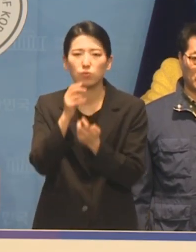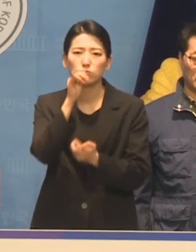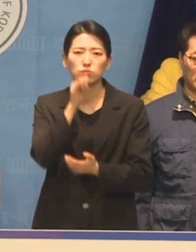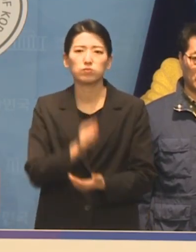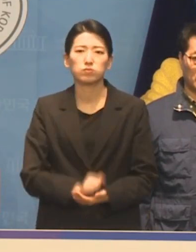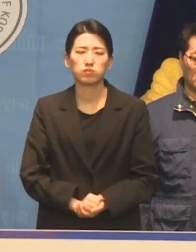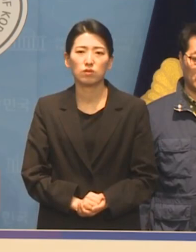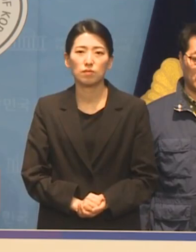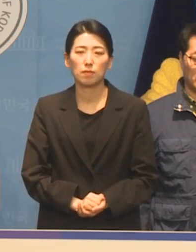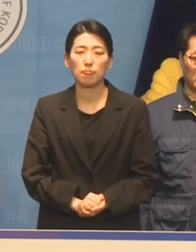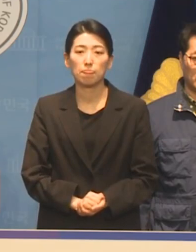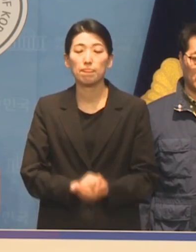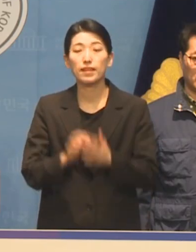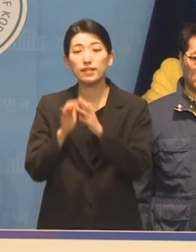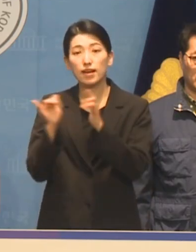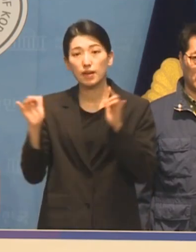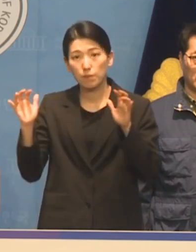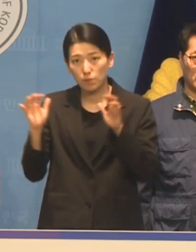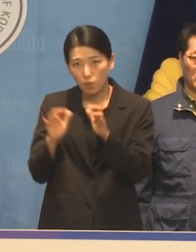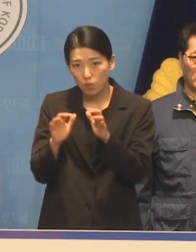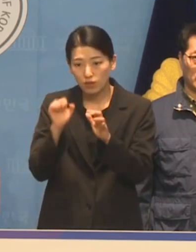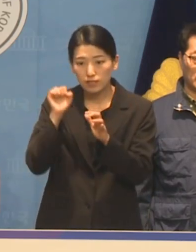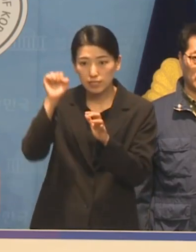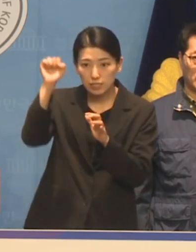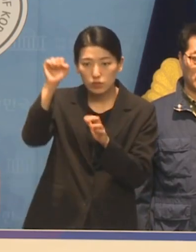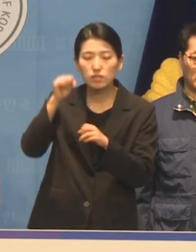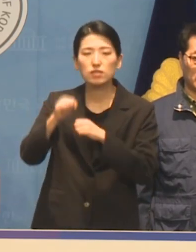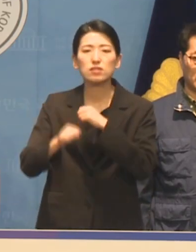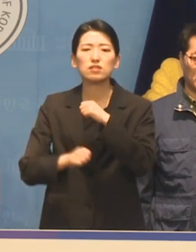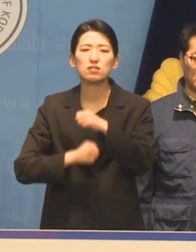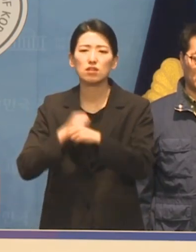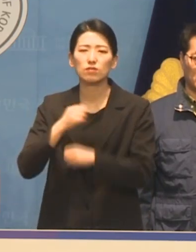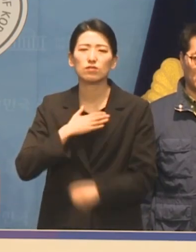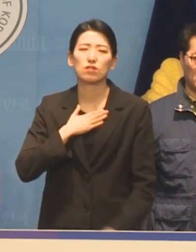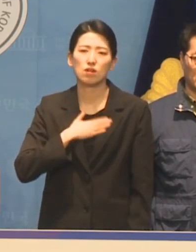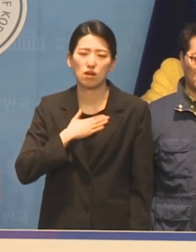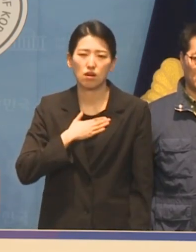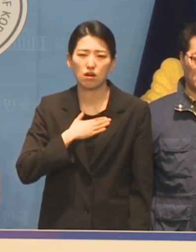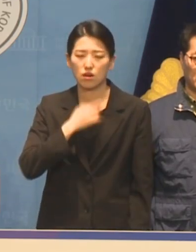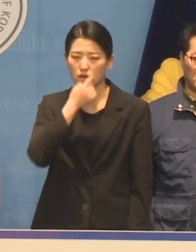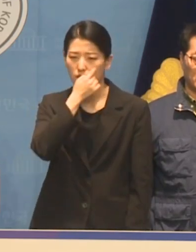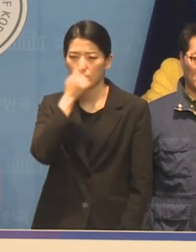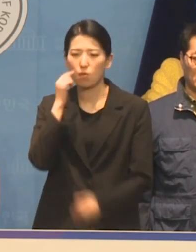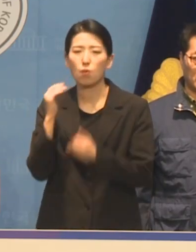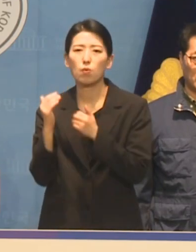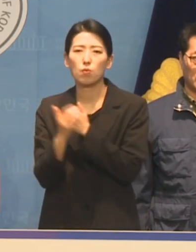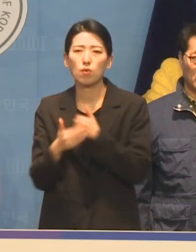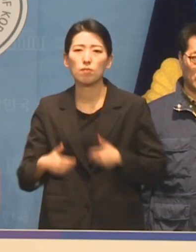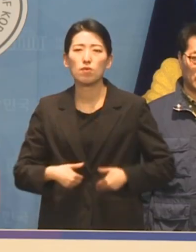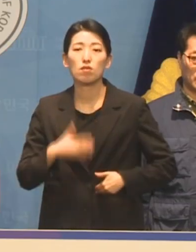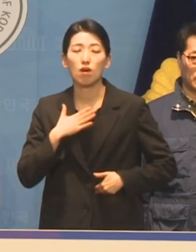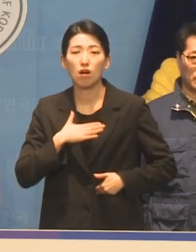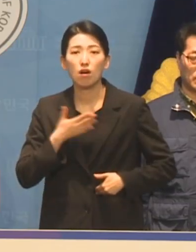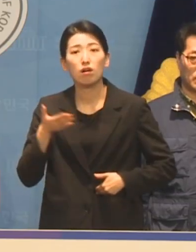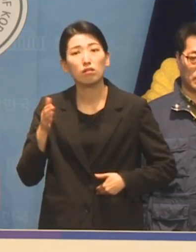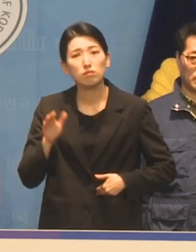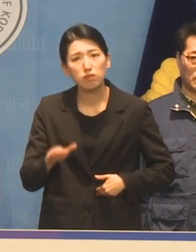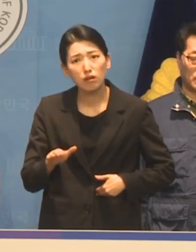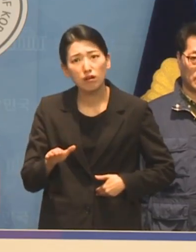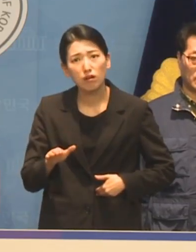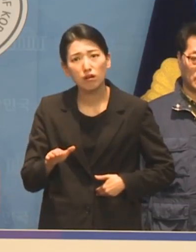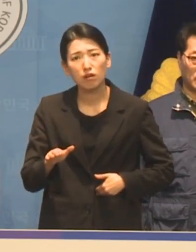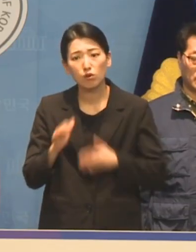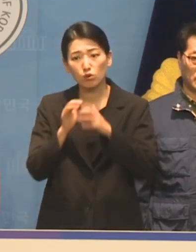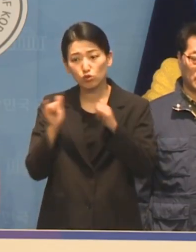집회와 시위의 자유는 보장되어야 합니다. 하지만 국민의 정치적 자유는 종로구의